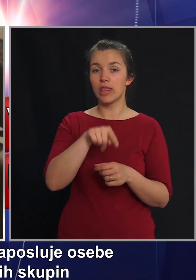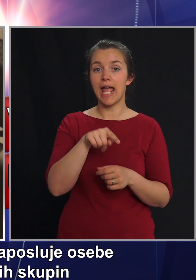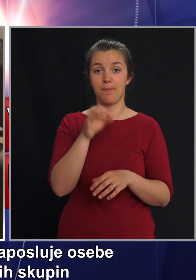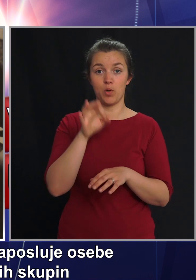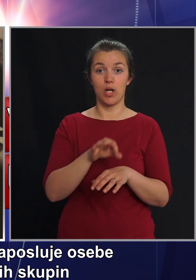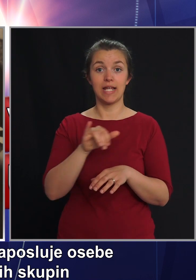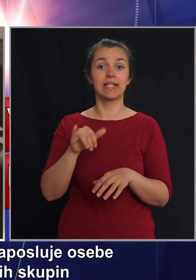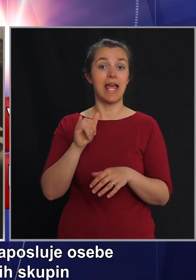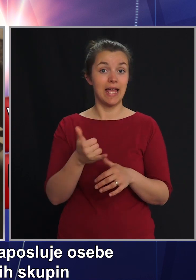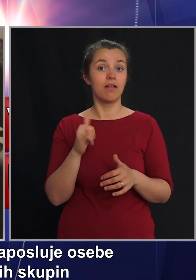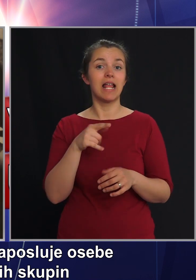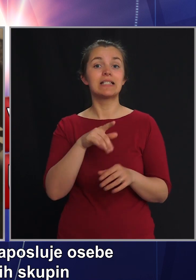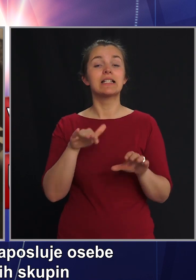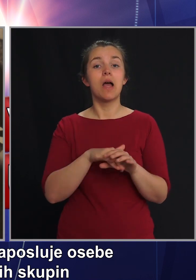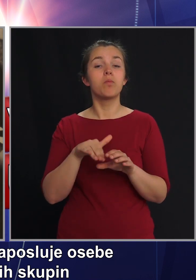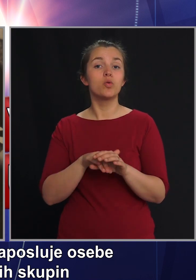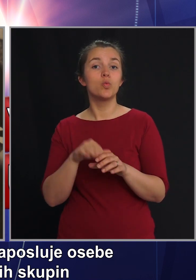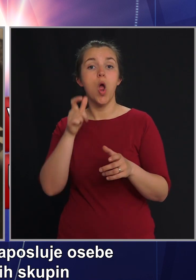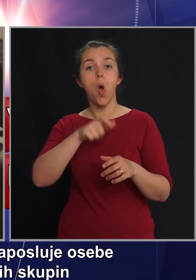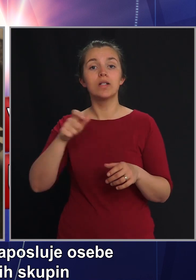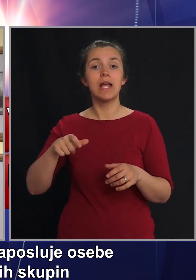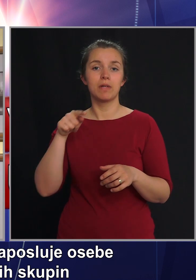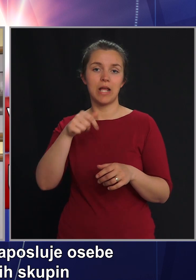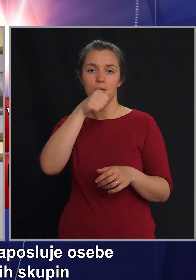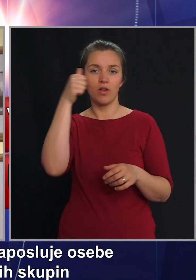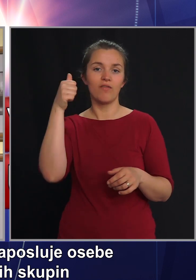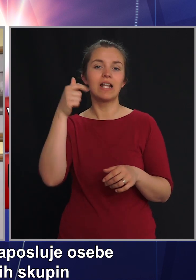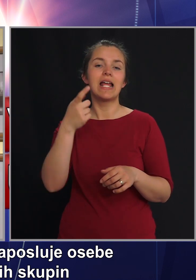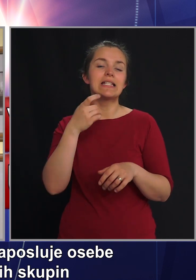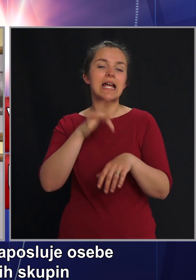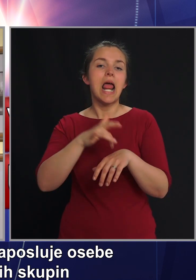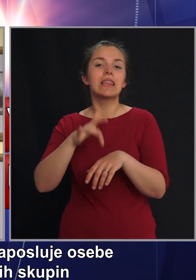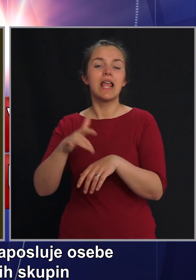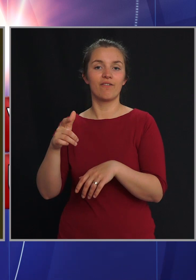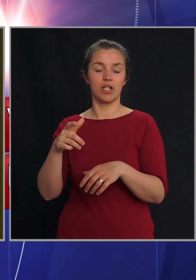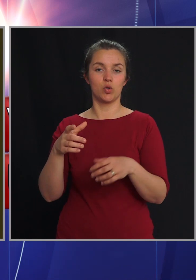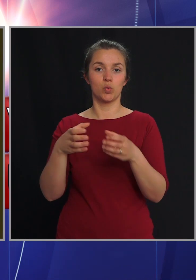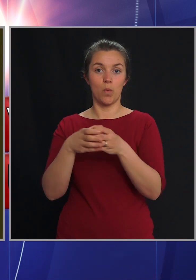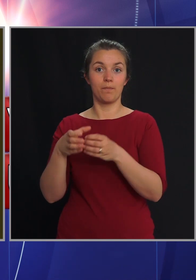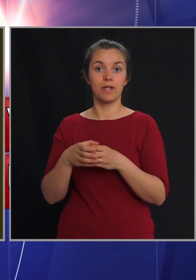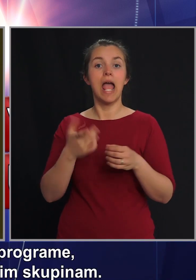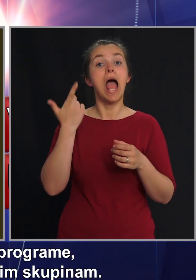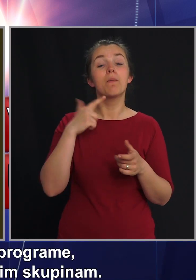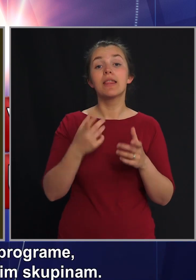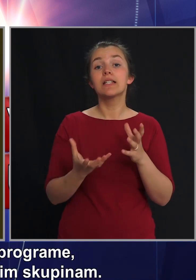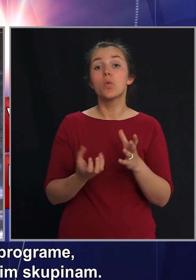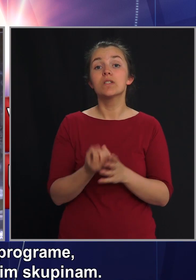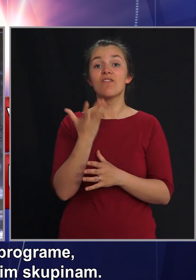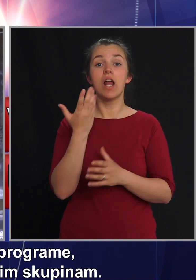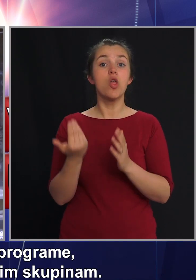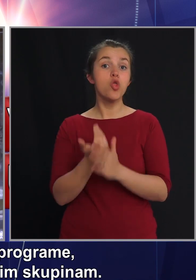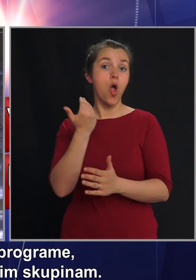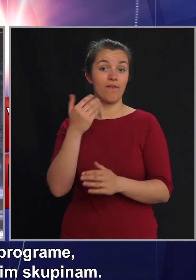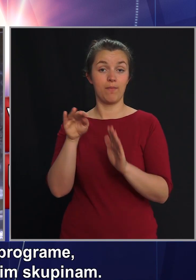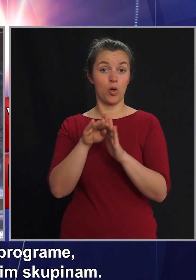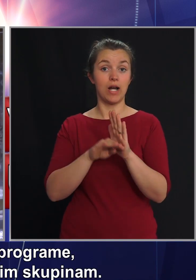Bistvo tega projekta je, da se zaposluje osebe iz tako imenovanih ranljivih skupin in da se ustvarja